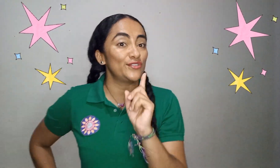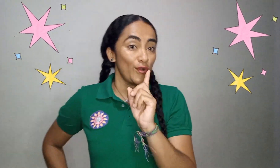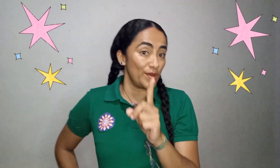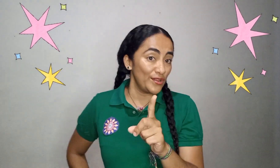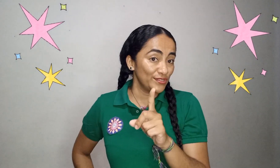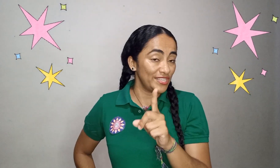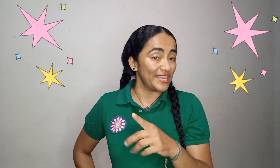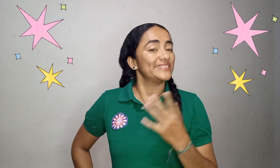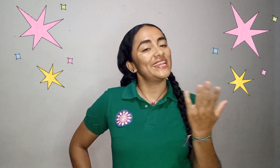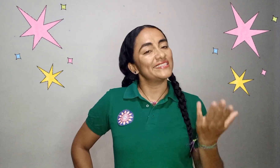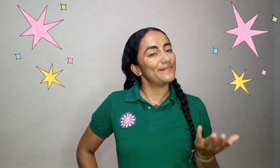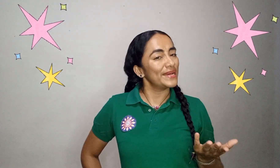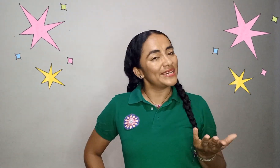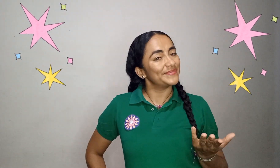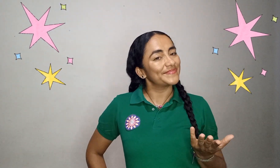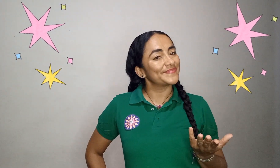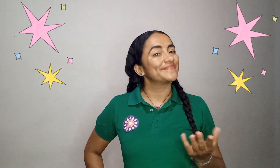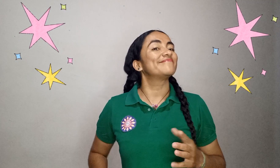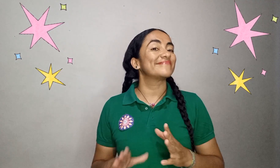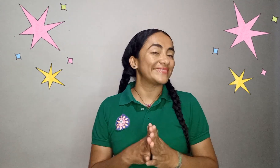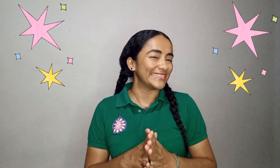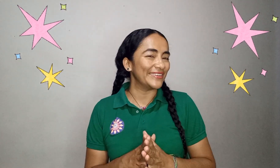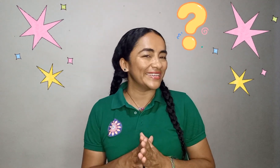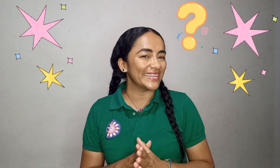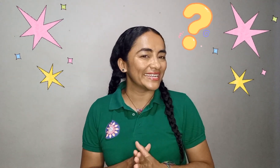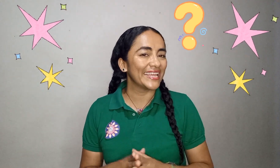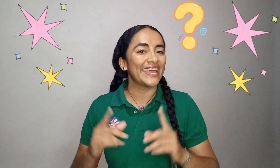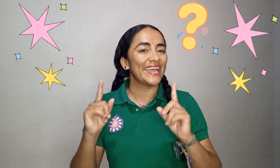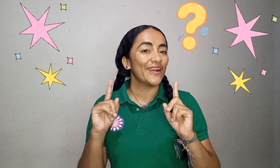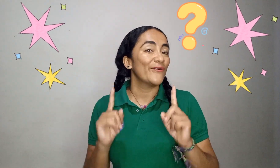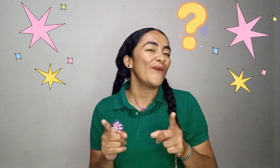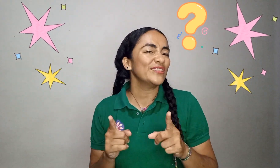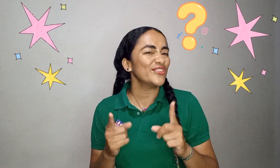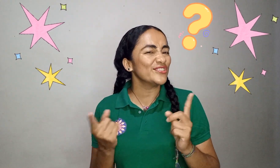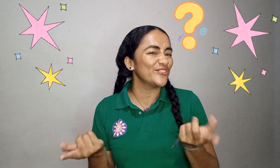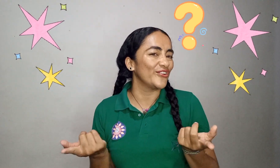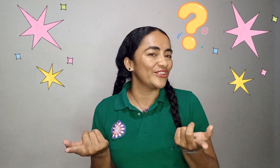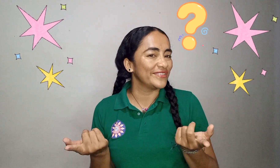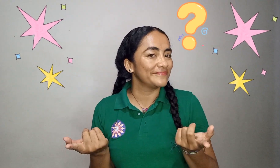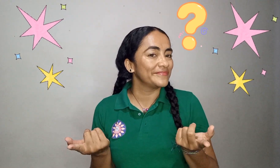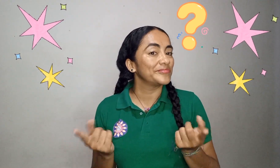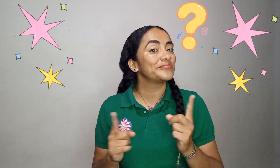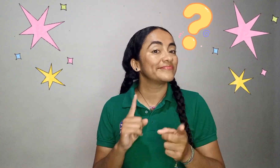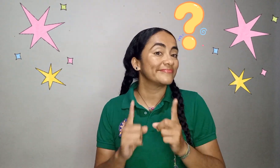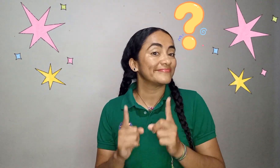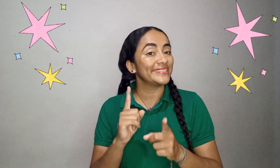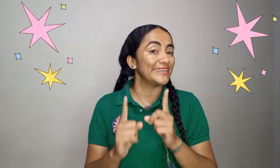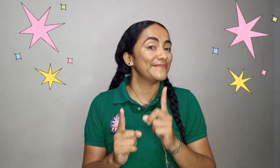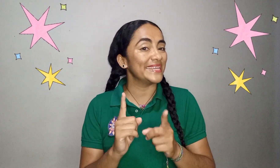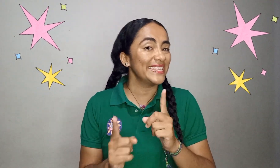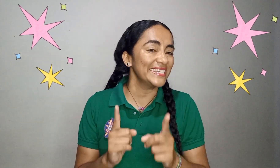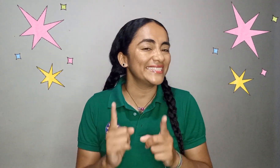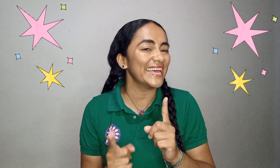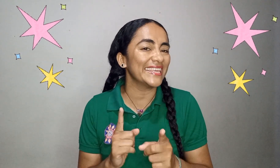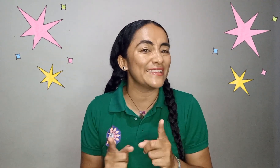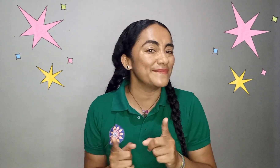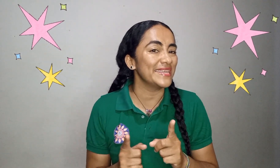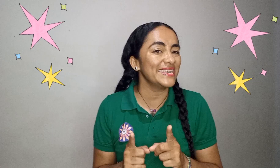sobre los días de la semana? A ver, ¿cuántos son? ¿Quién me dice? ¿Quién me